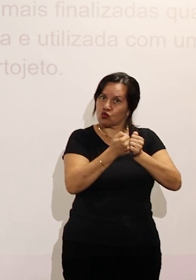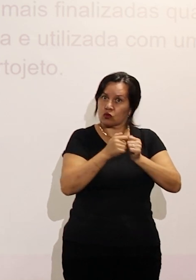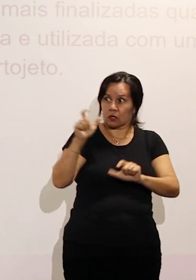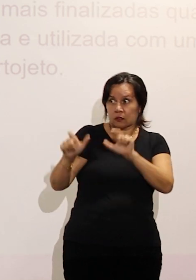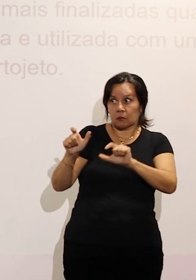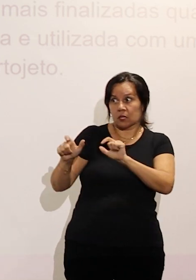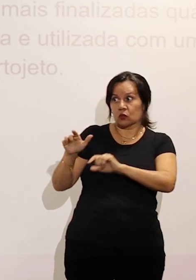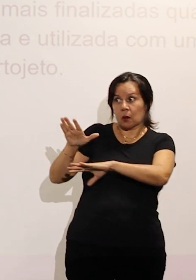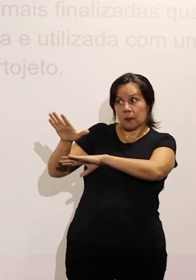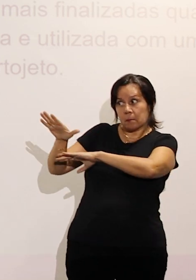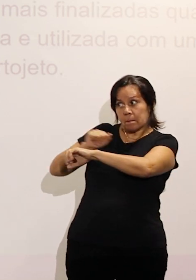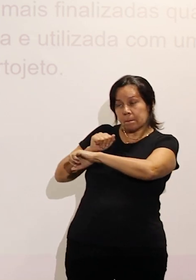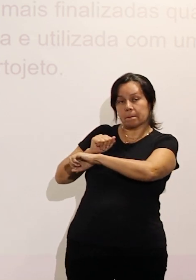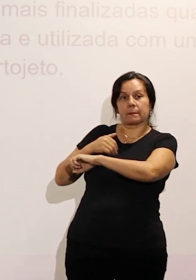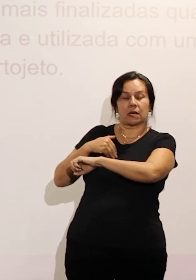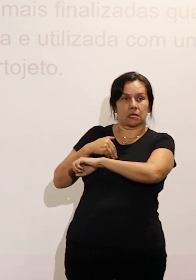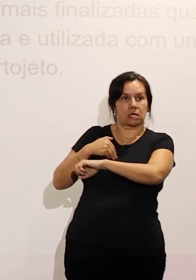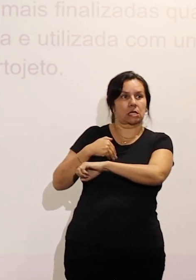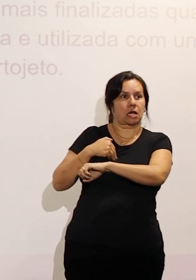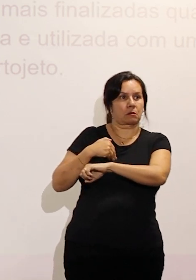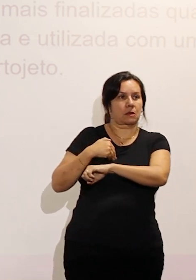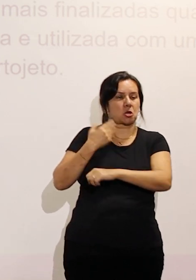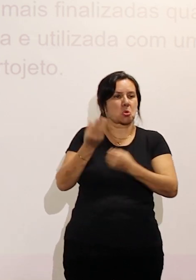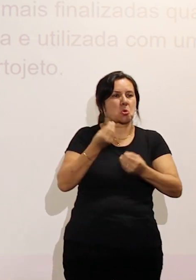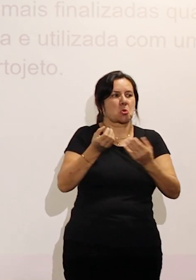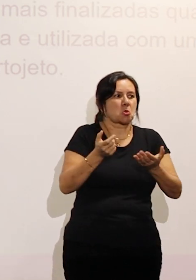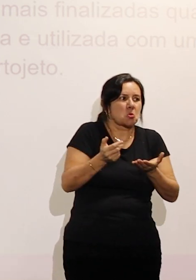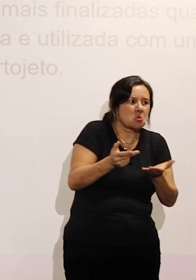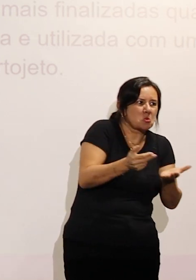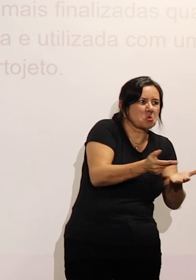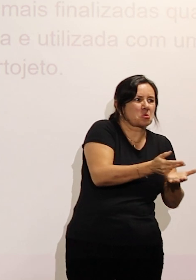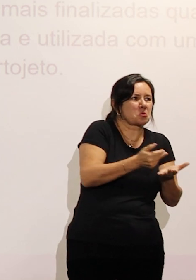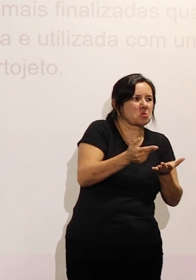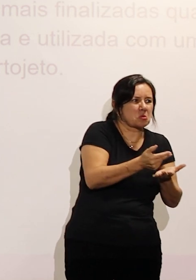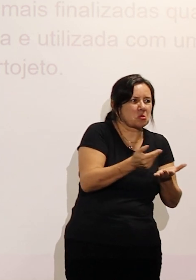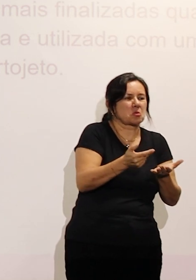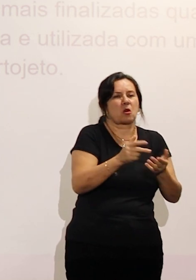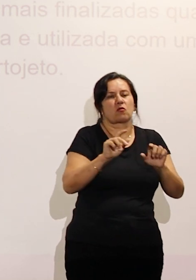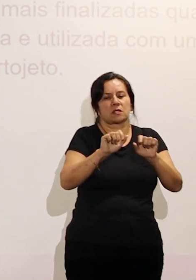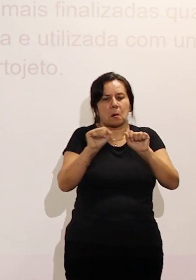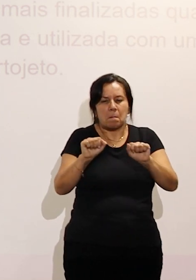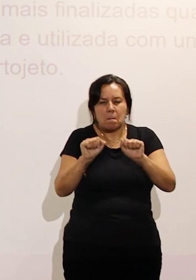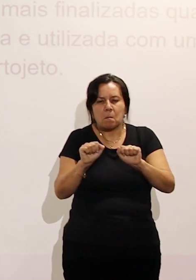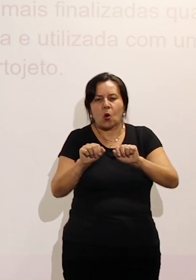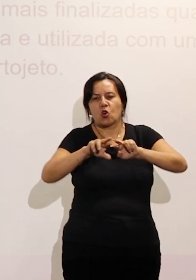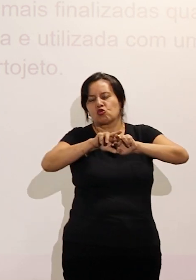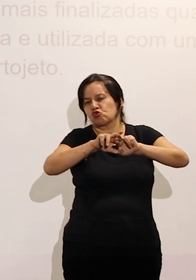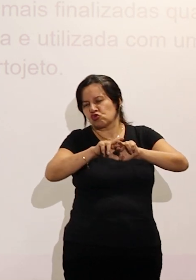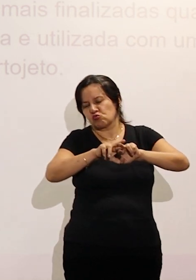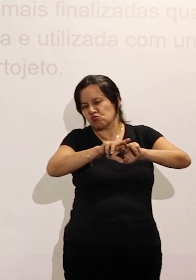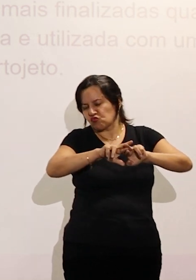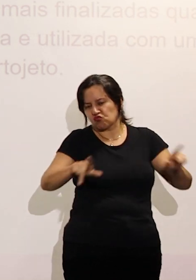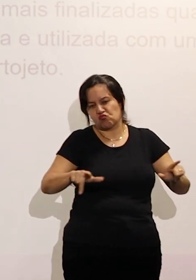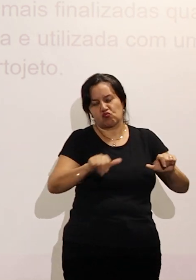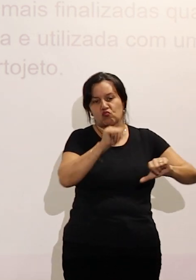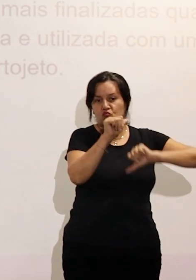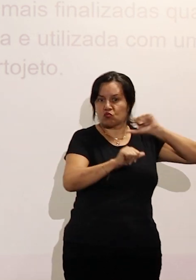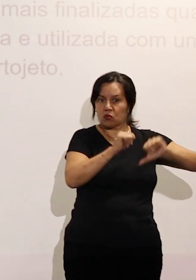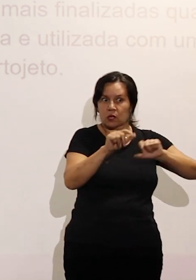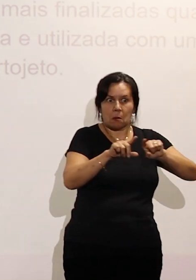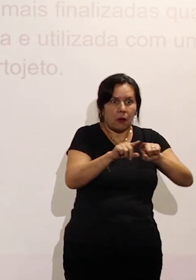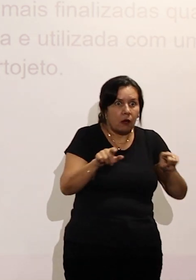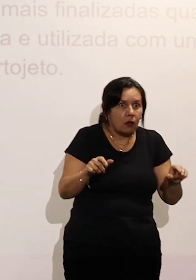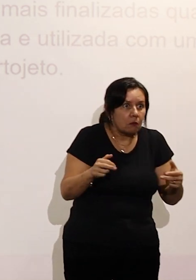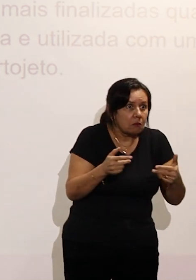uns monstros, assim, e aí as artes bases, assim, que ele manda dos monstros, ele fala, não, você pode mudar o conceito, isso aqui é só uma referência. Mas é umas